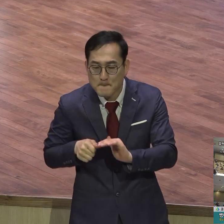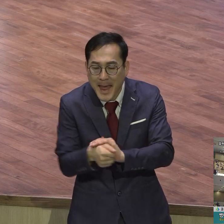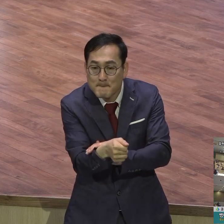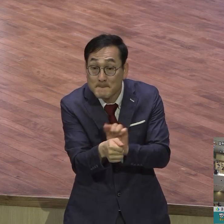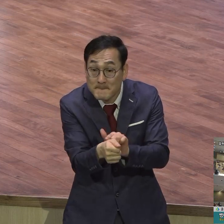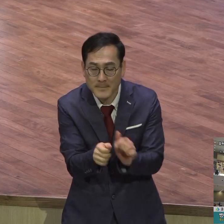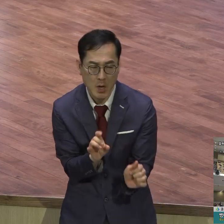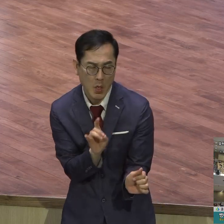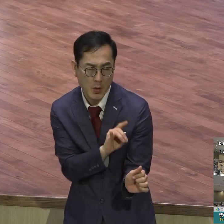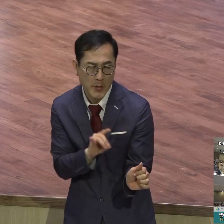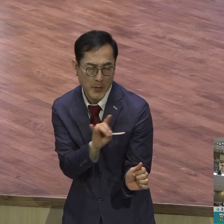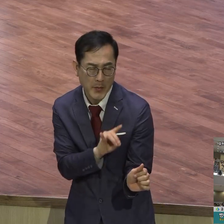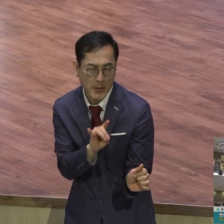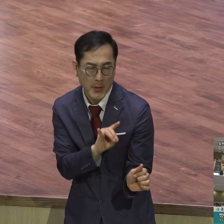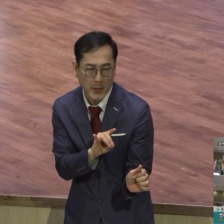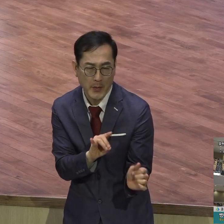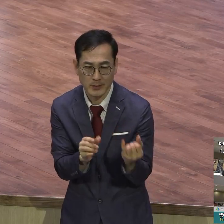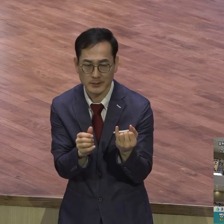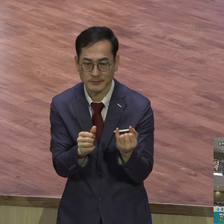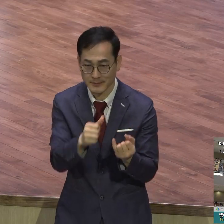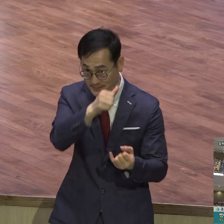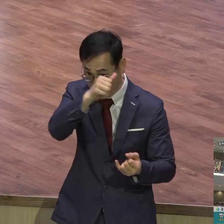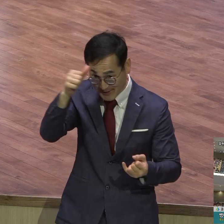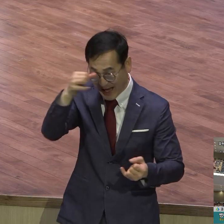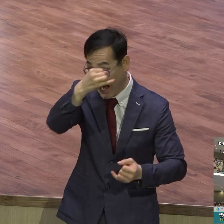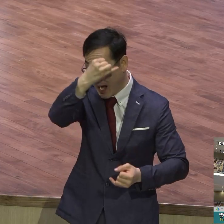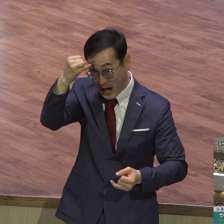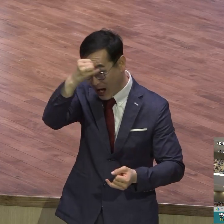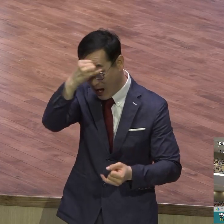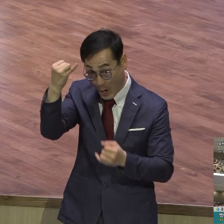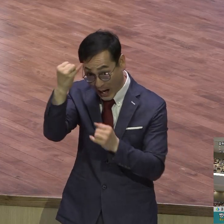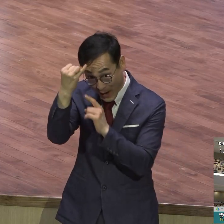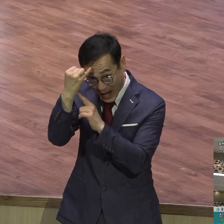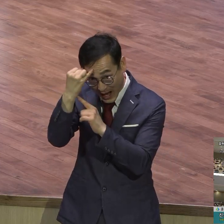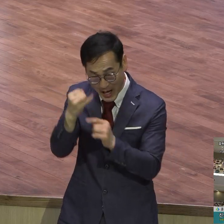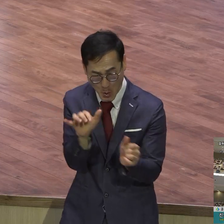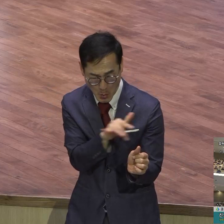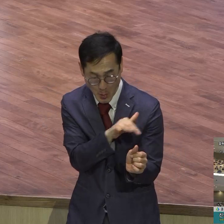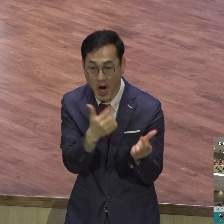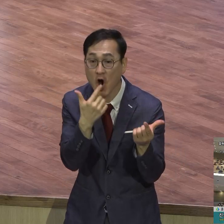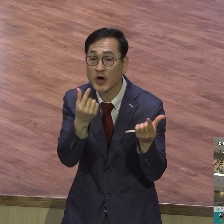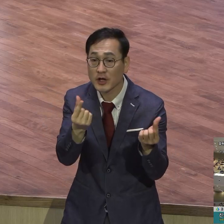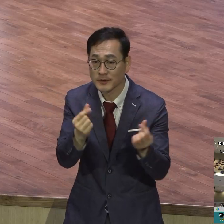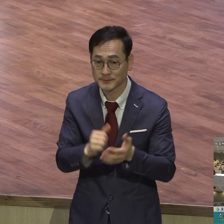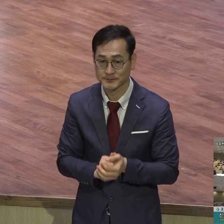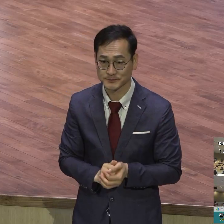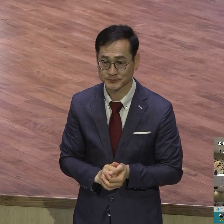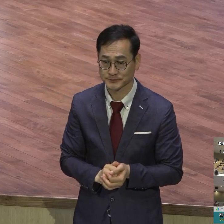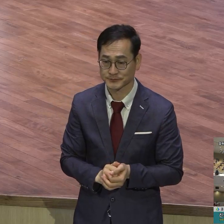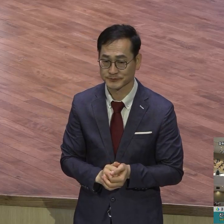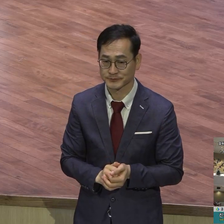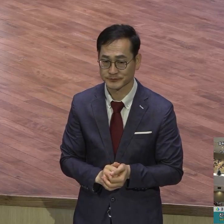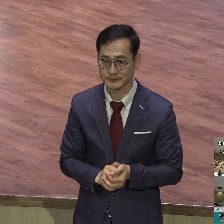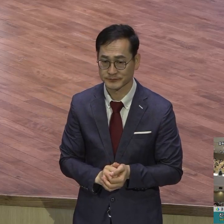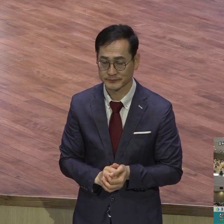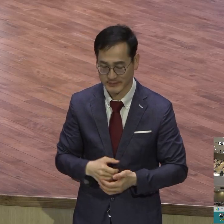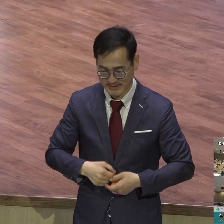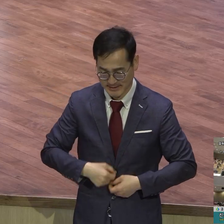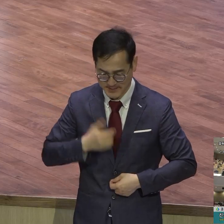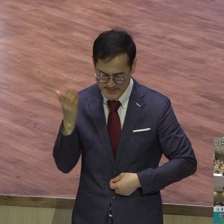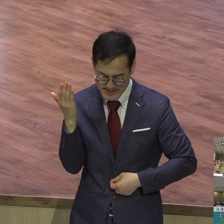관계로 하와를 미혹한 것 같이 너희 마음이 그리스도를 향하는 진실함과 깨끗함에서 떠나